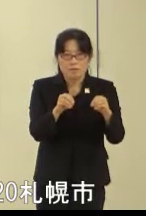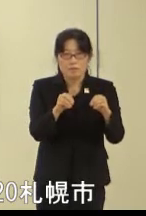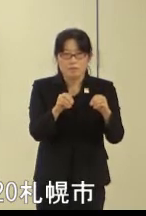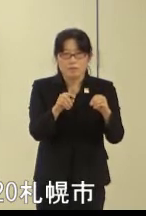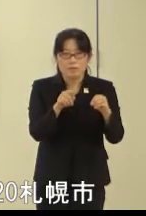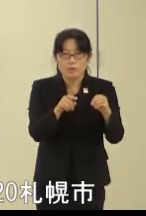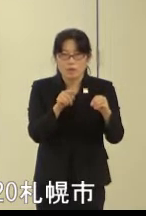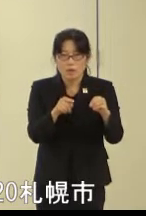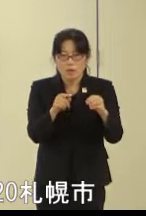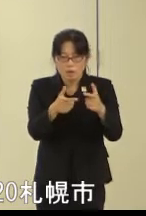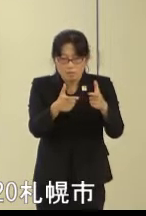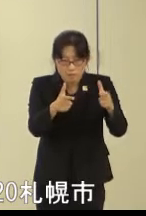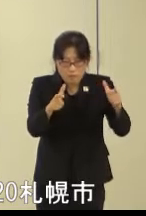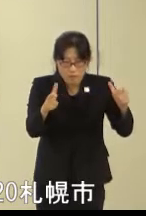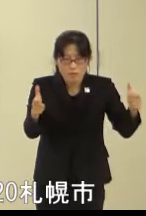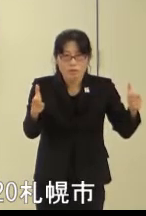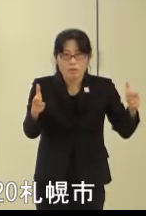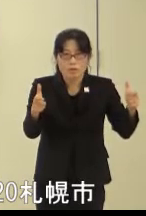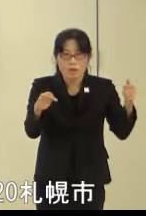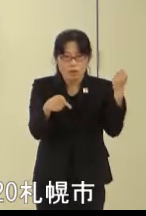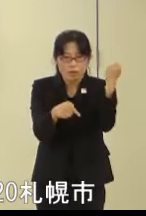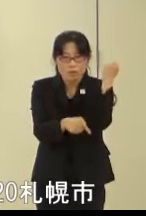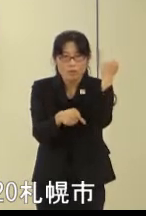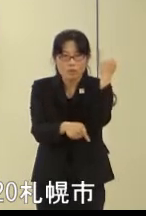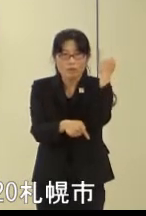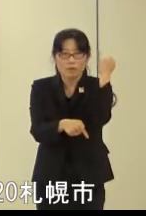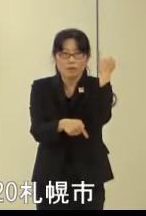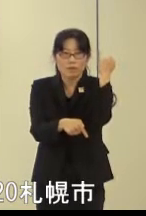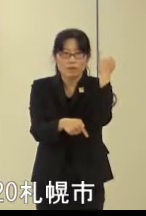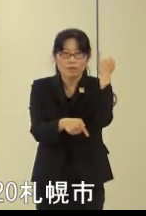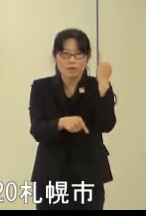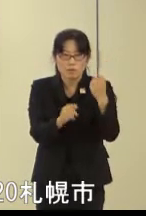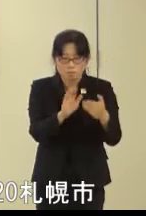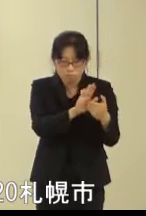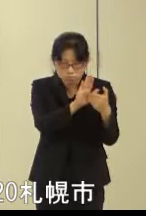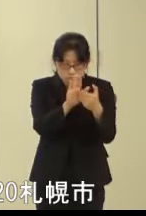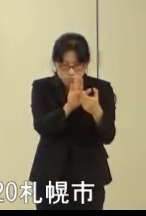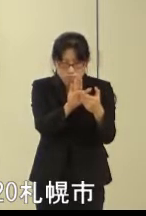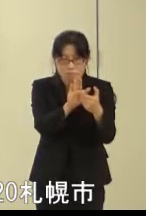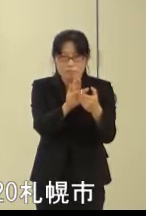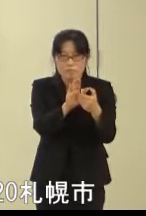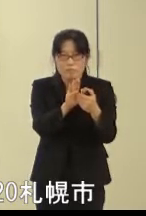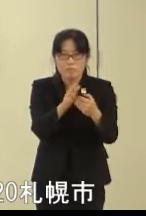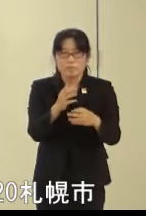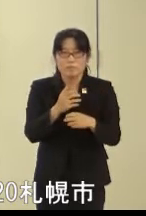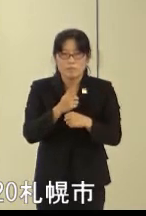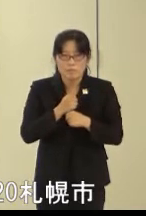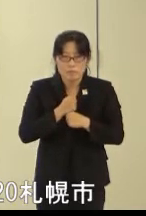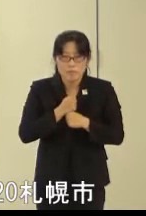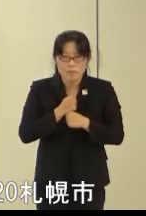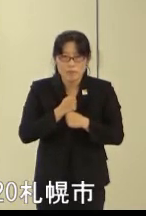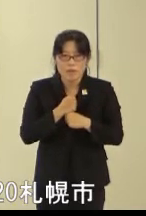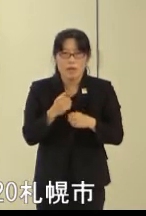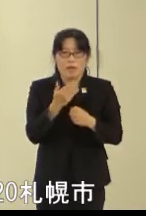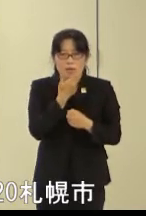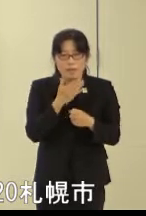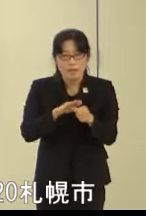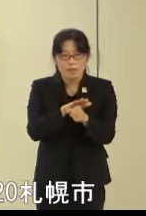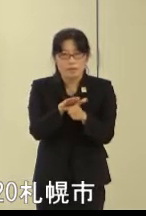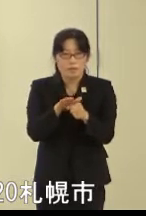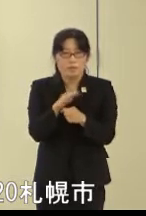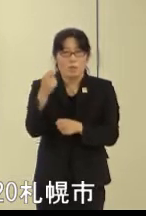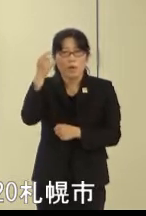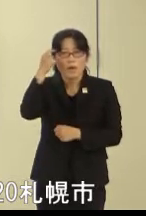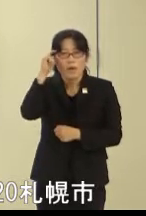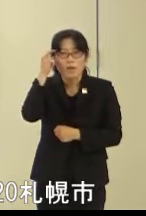感染が拡大をしていく震源地ということにならないようにしていくということが重要かという風に